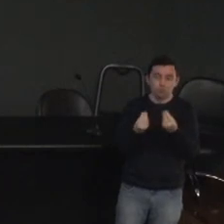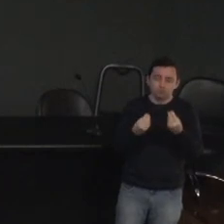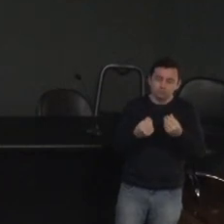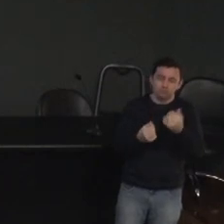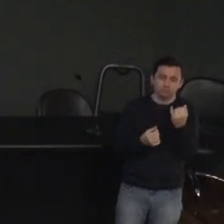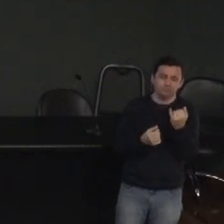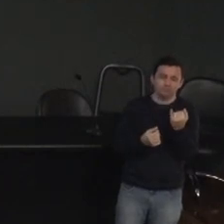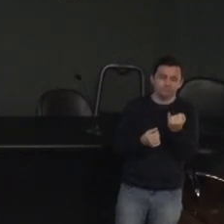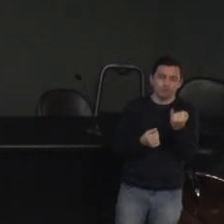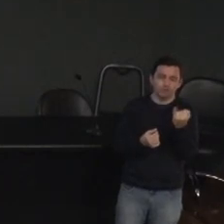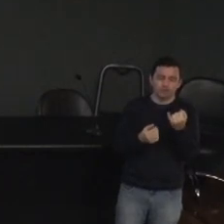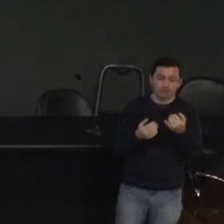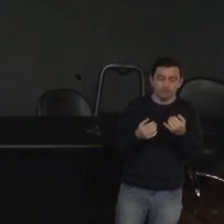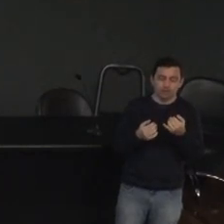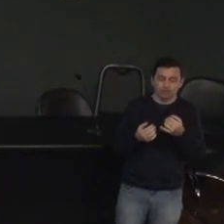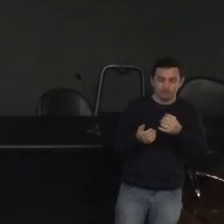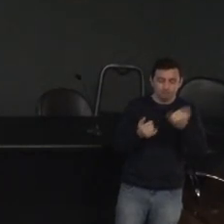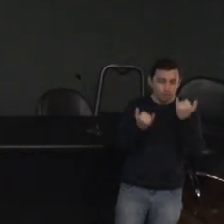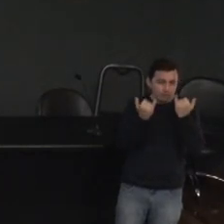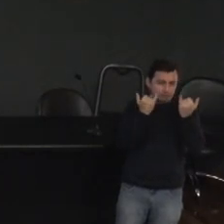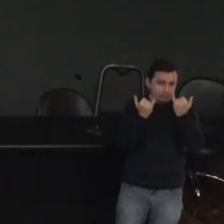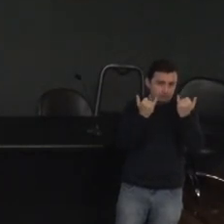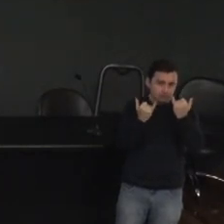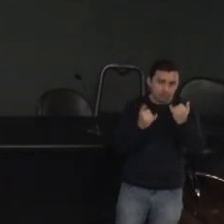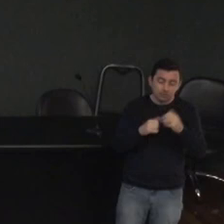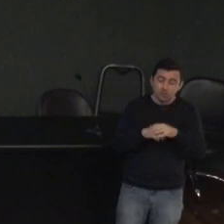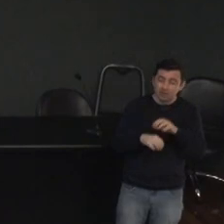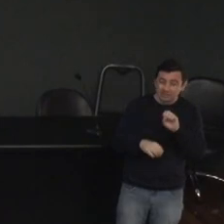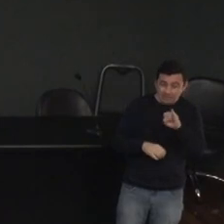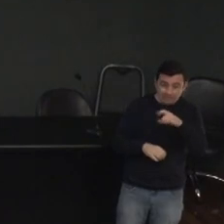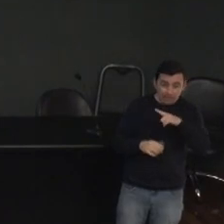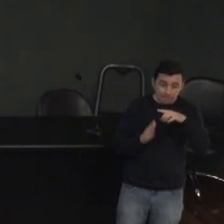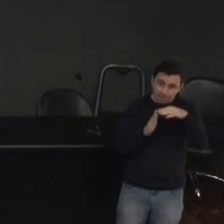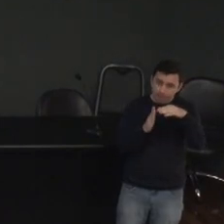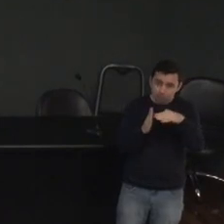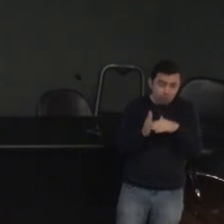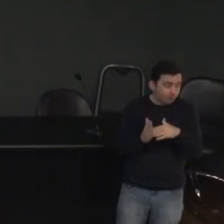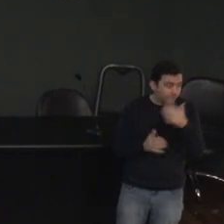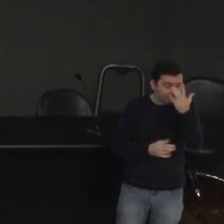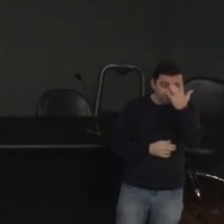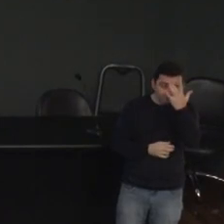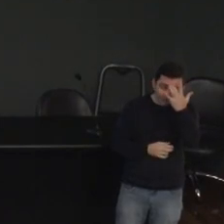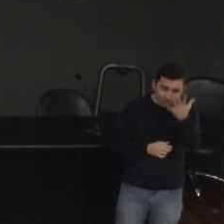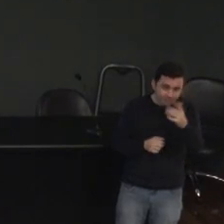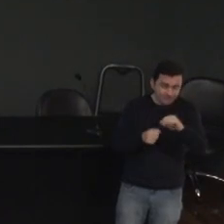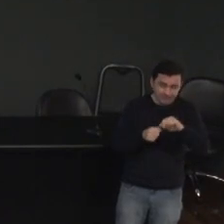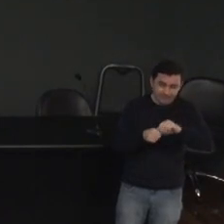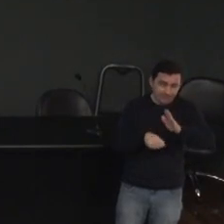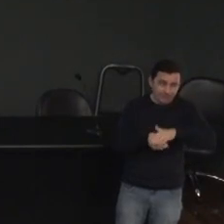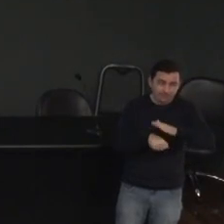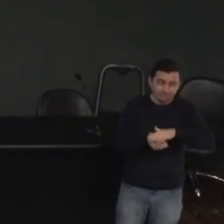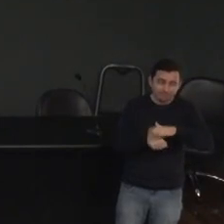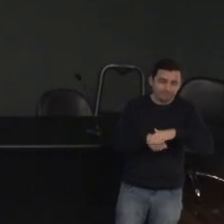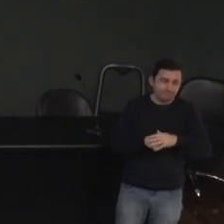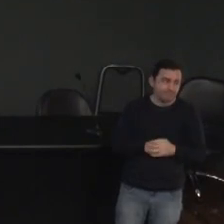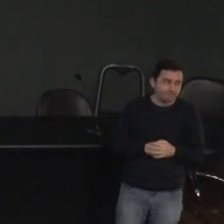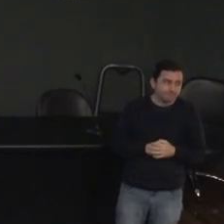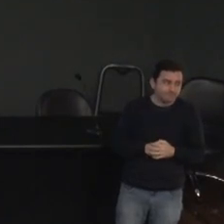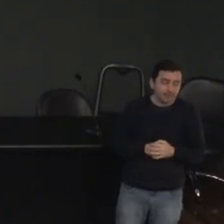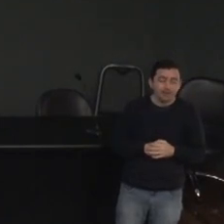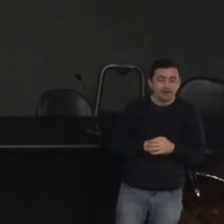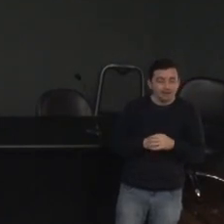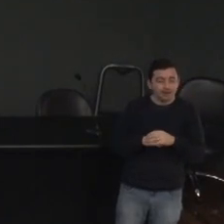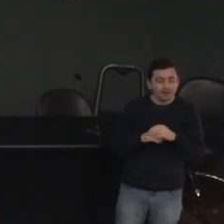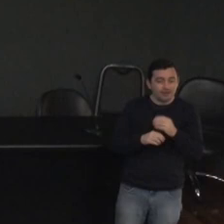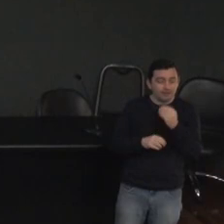algo insolúvel mas se você tiver metodologia é simples de fazer não é difícil não é e claro